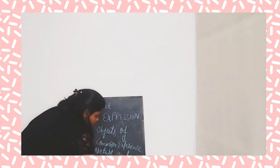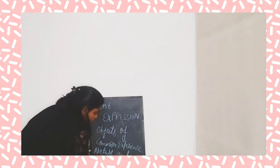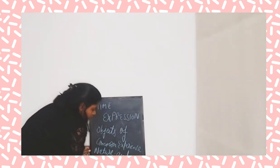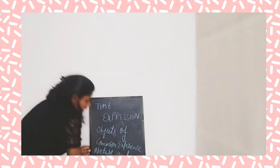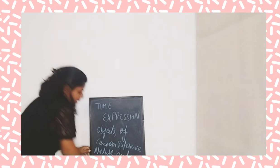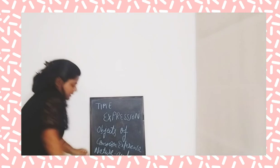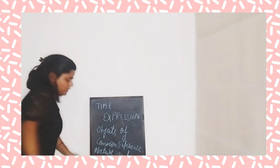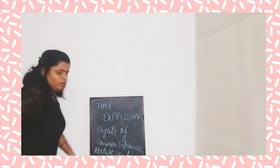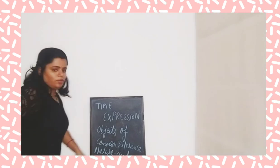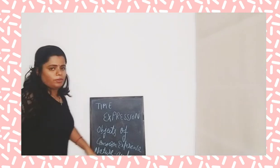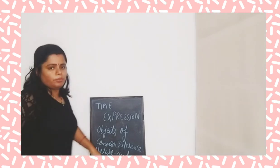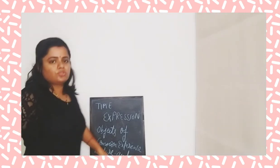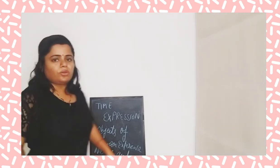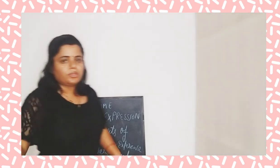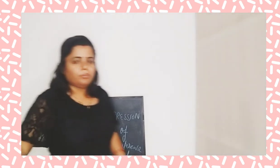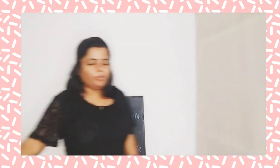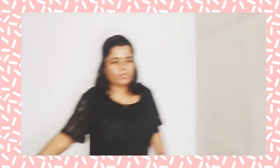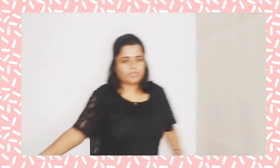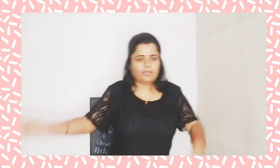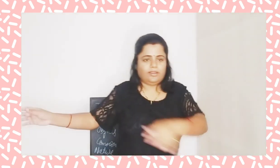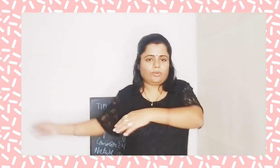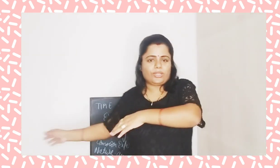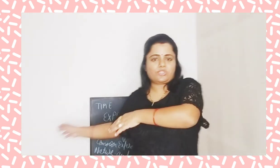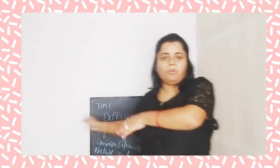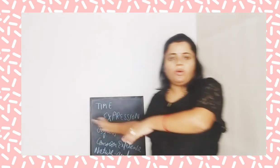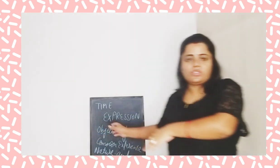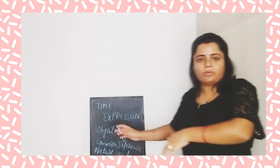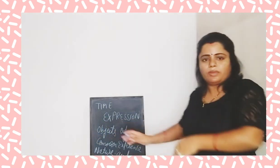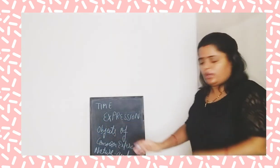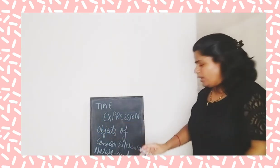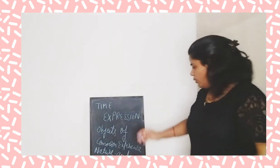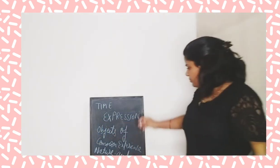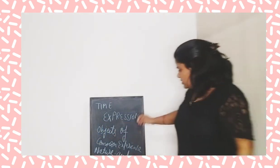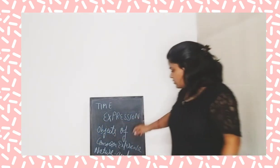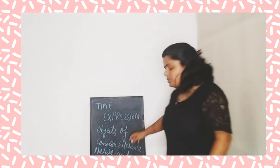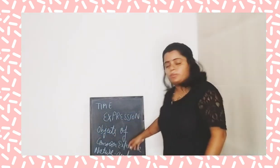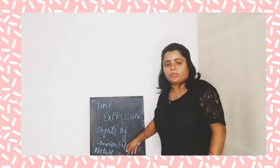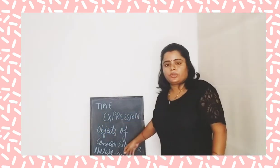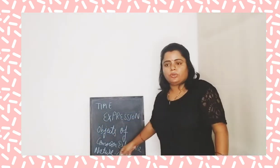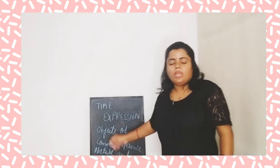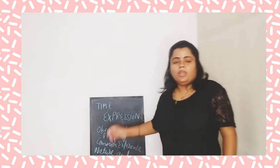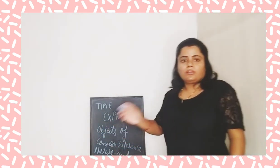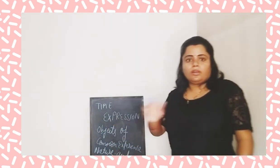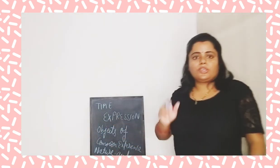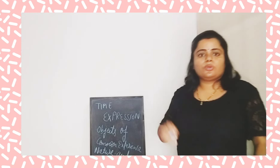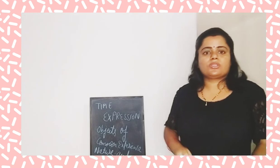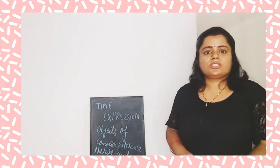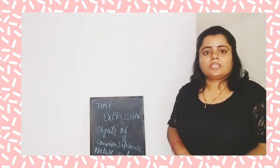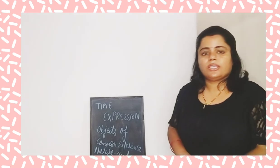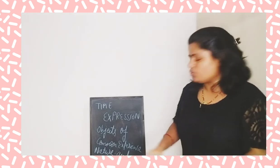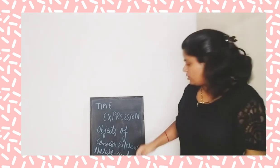nature and environment, sorry the board is quite small, so I hope it is visible to you. Third use is nature